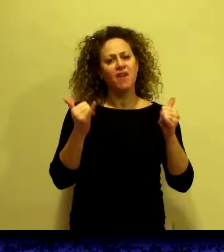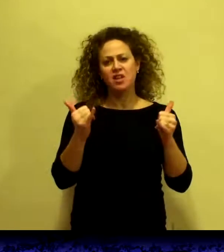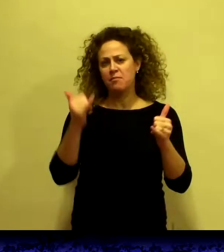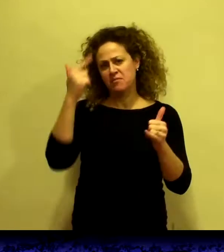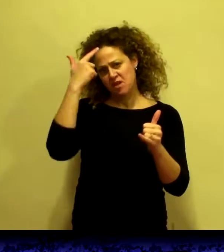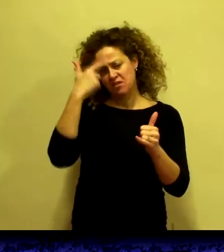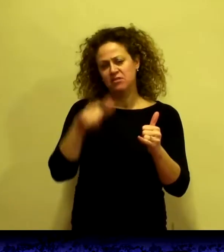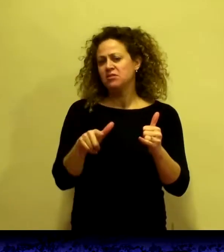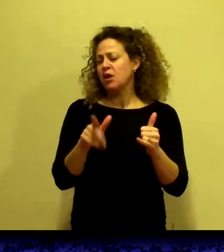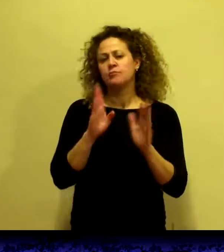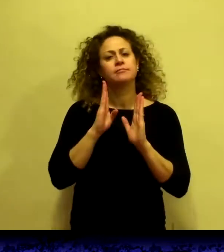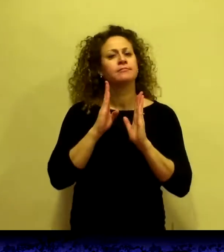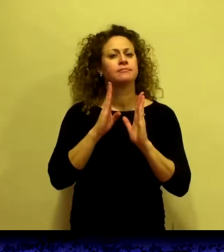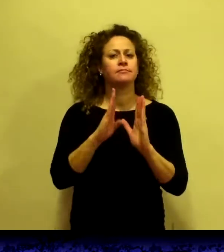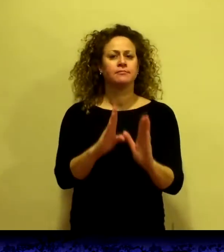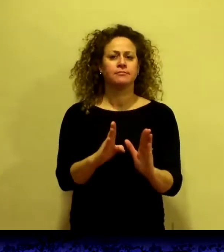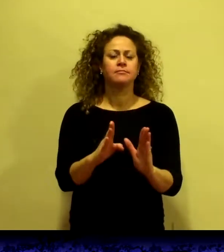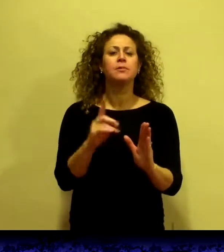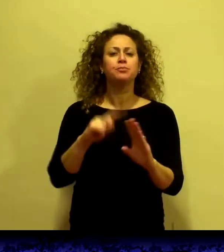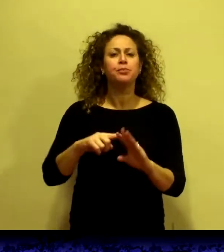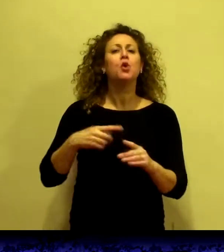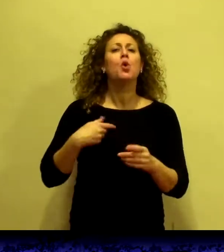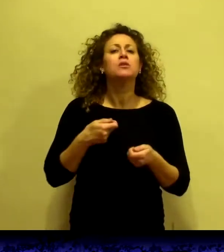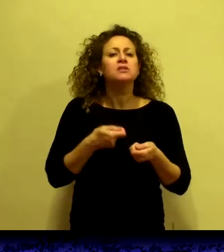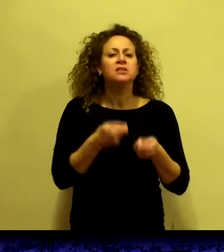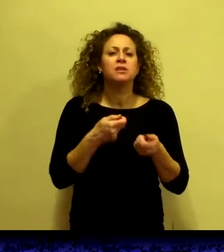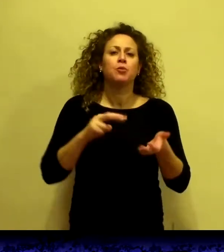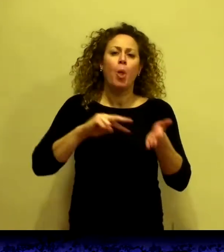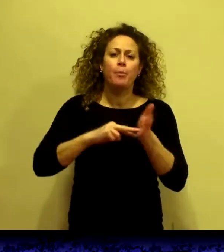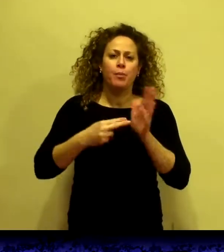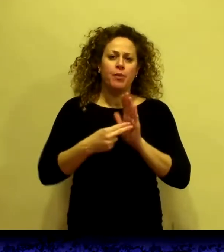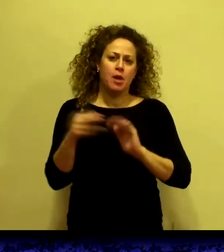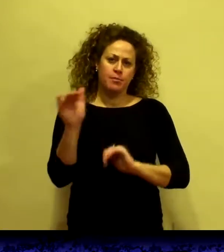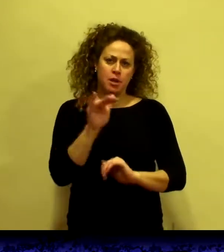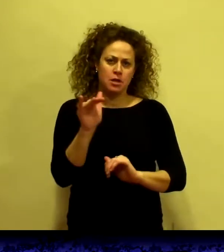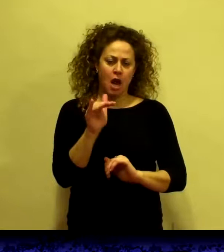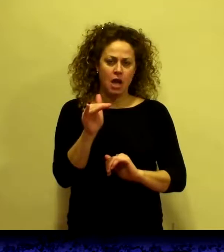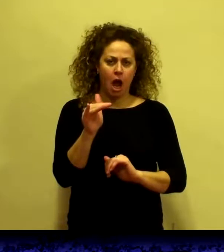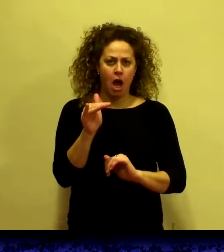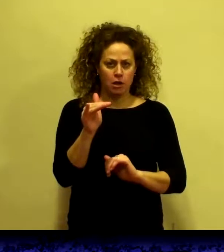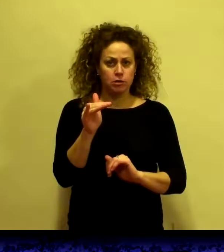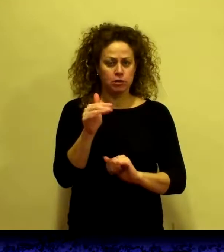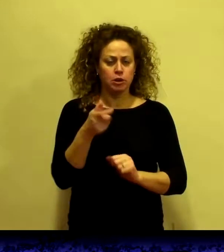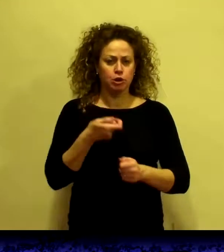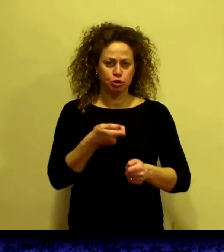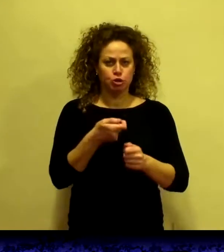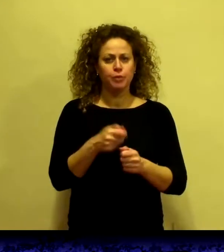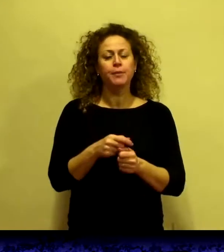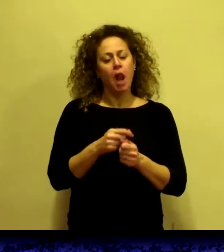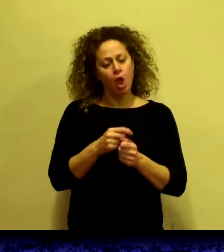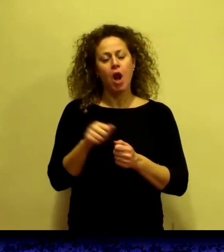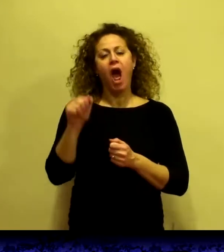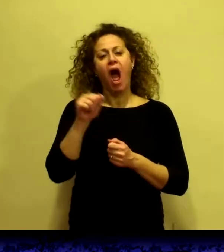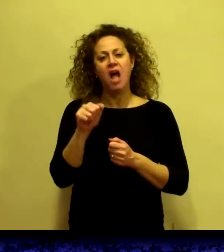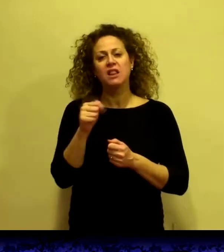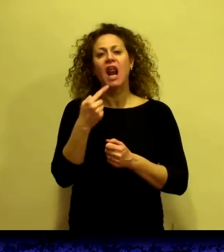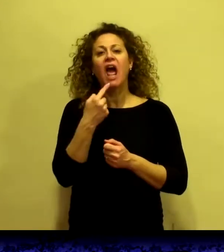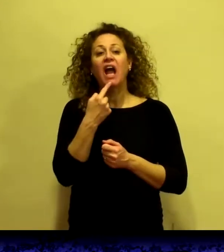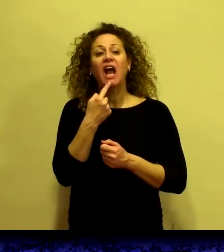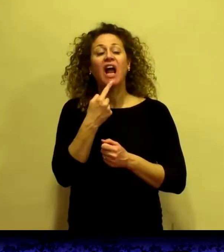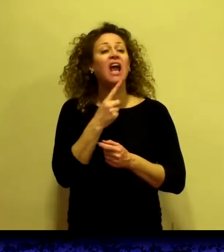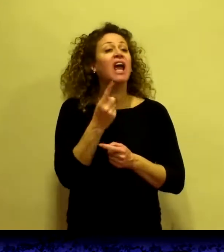sulla falsariga. Esatto, ma quindi, vabbè, per ricordarlo e ribadirlo, chi si fosse collegato